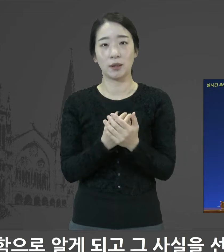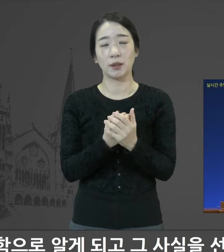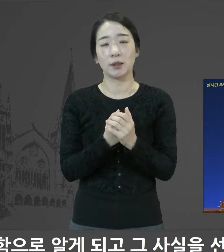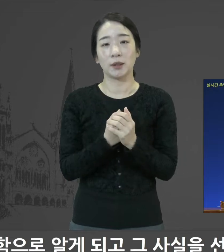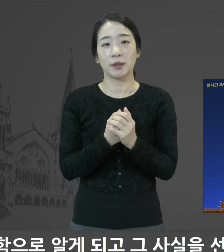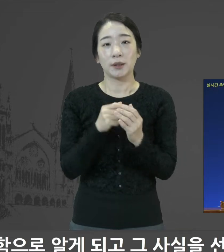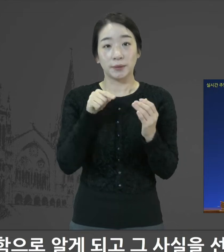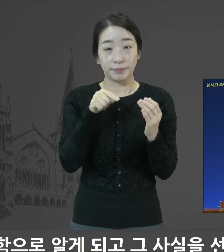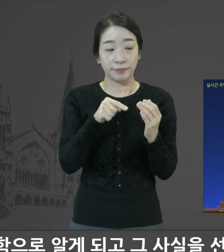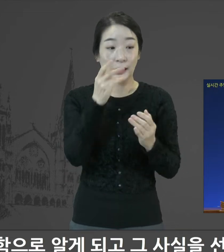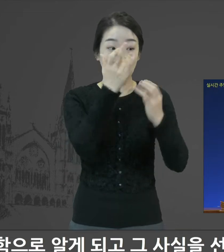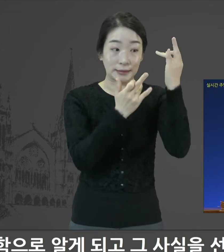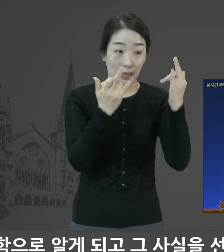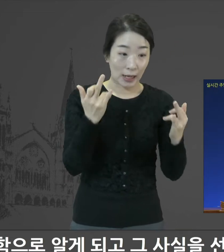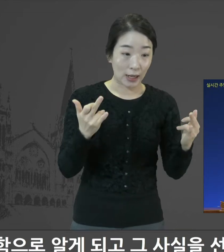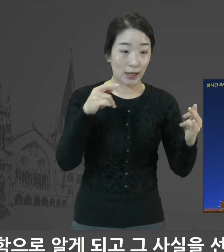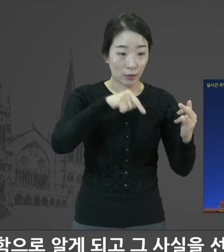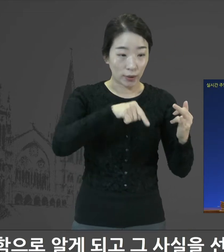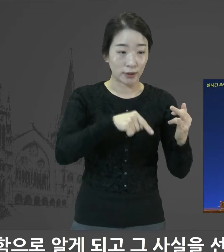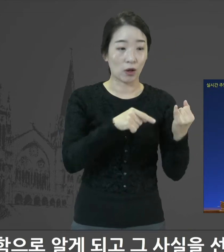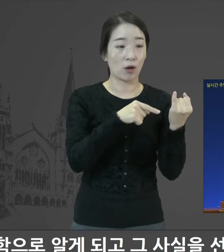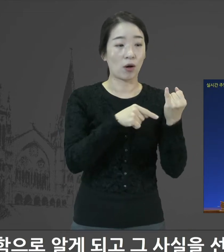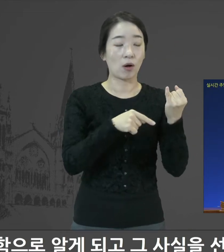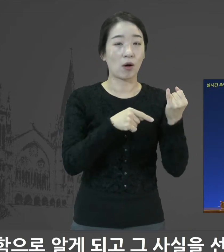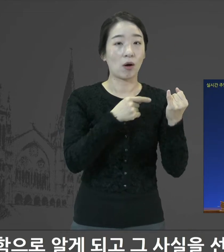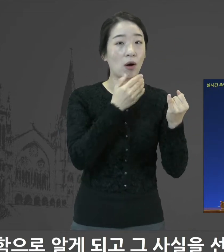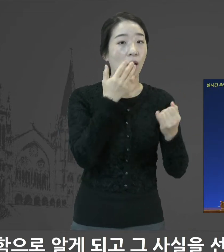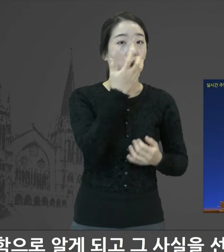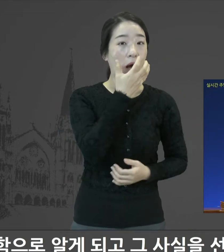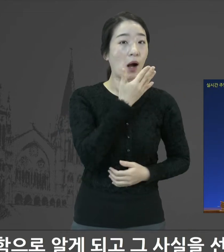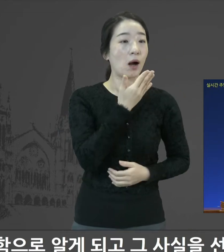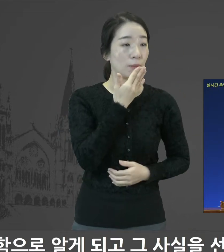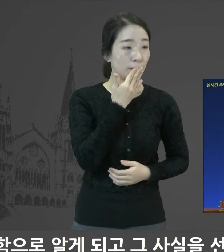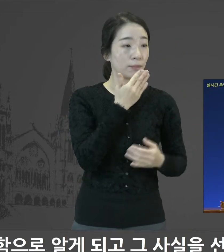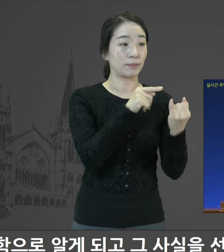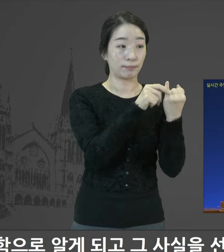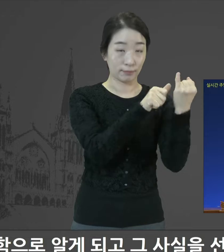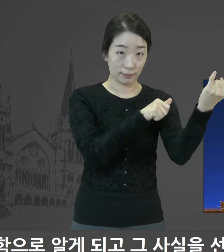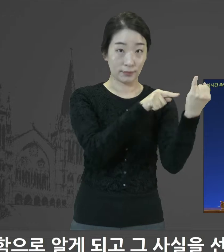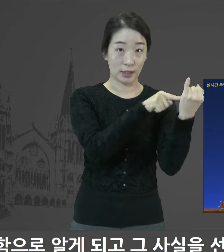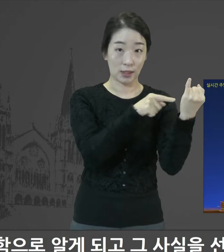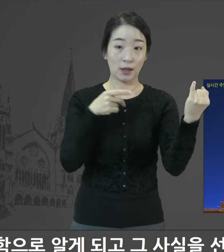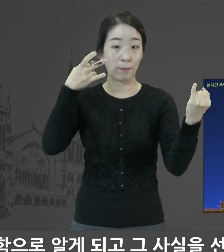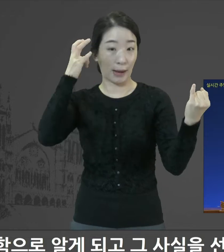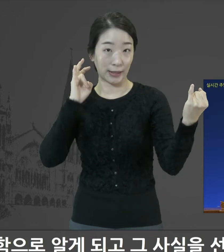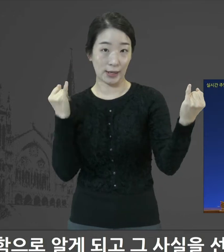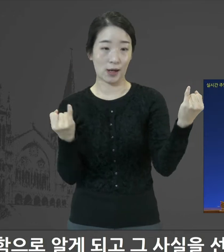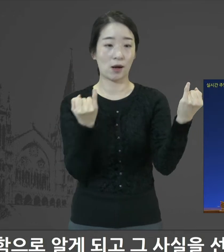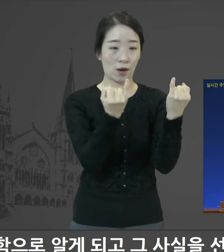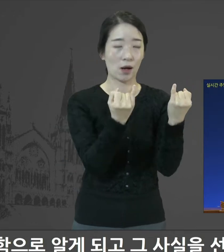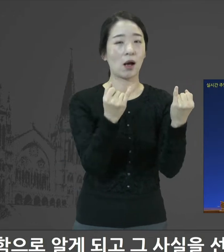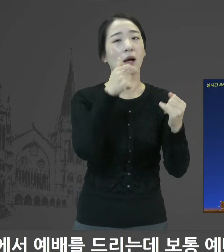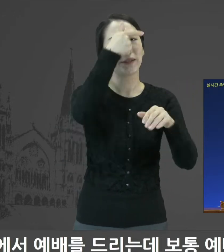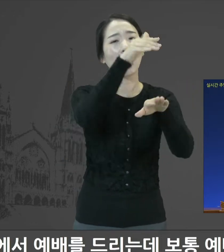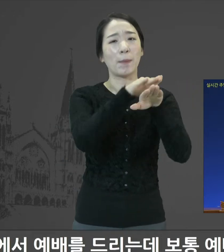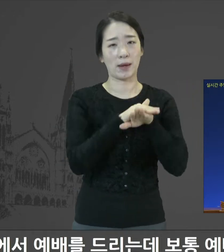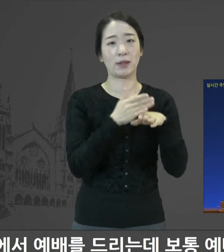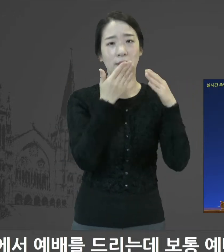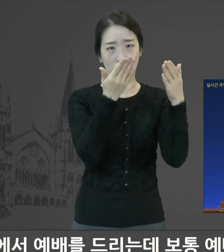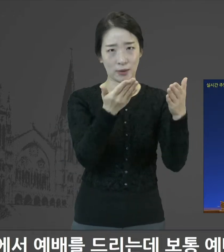그 산골에서 예배를 드리는데 이게 보통 예배가 아니었습니다. 그 예배의